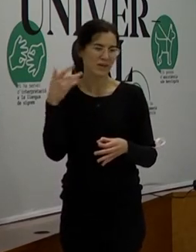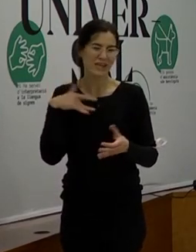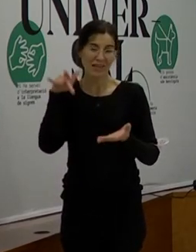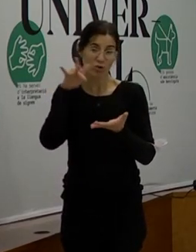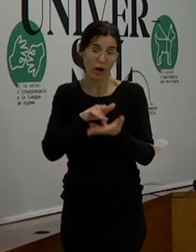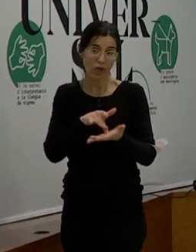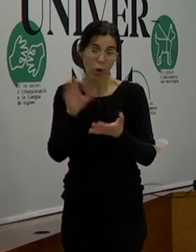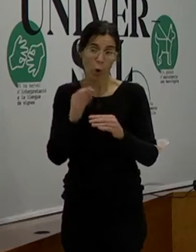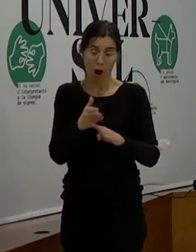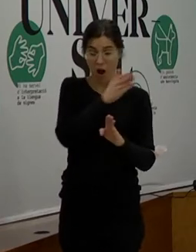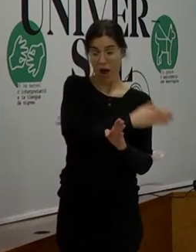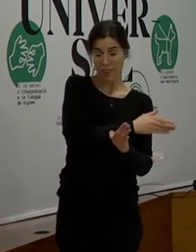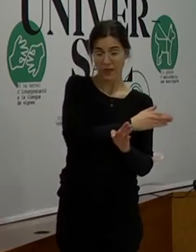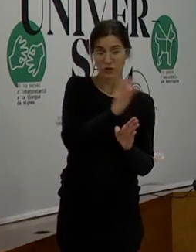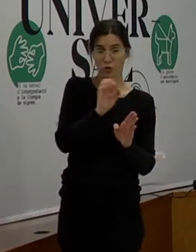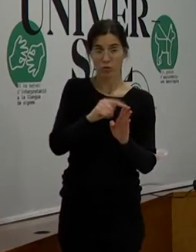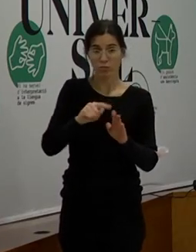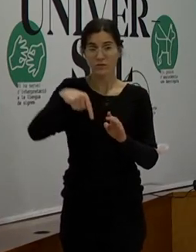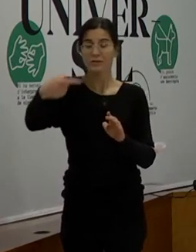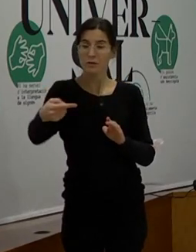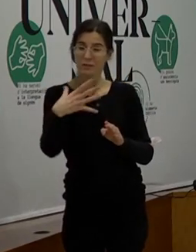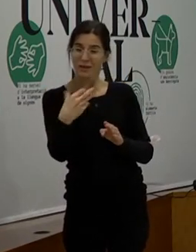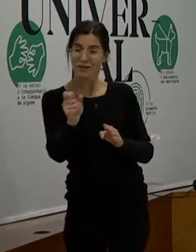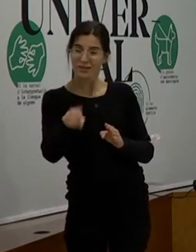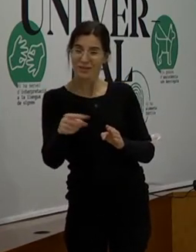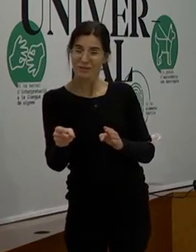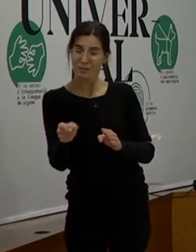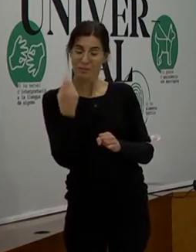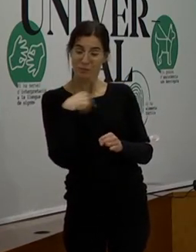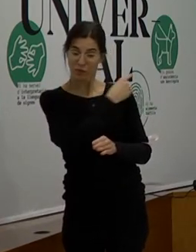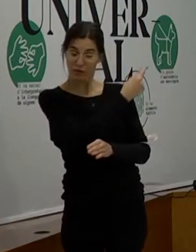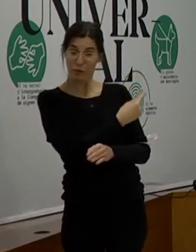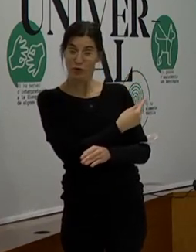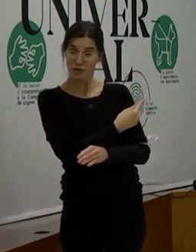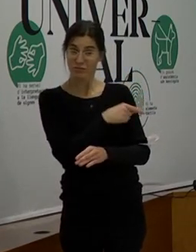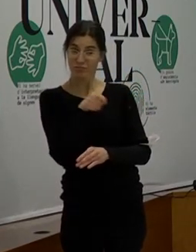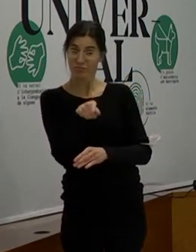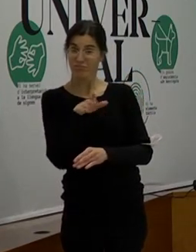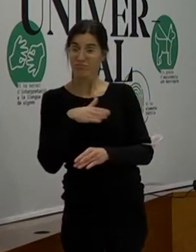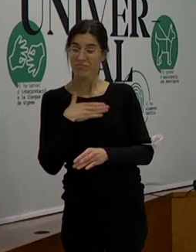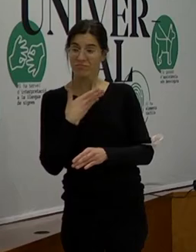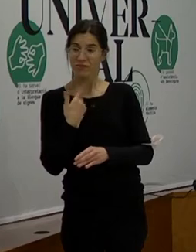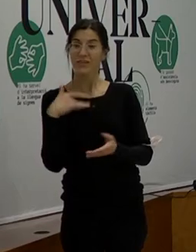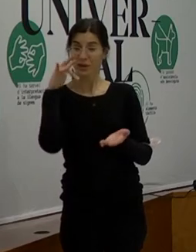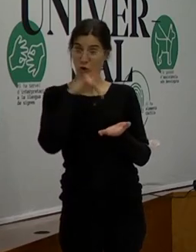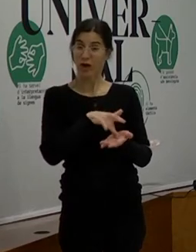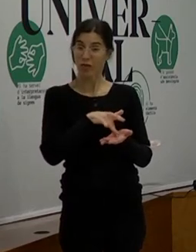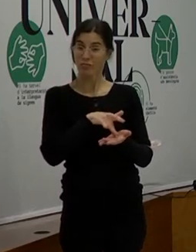estaràs? ¿Te queda claro? O sigui, amb aquest dibuixet, tu has